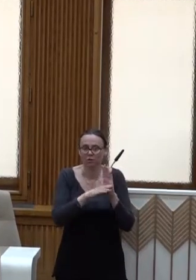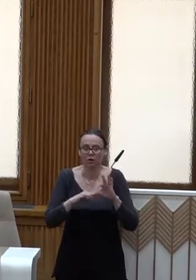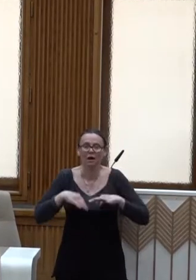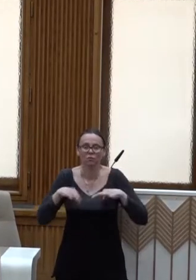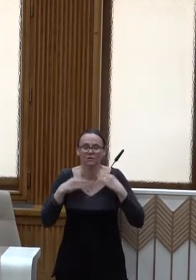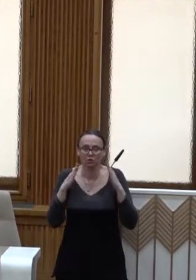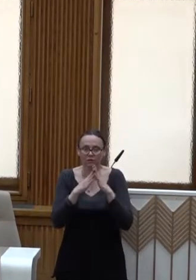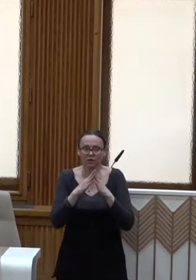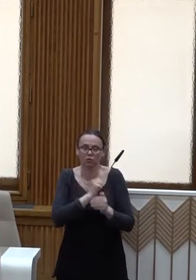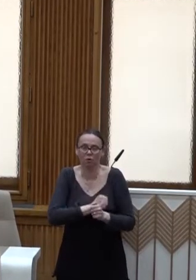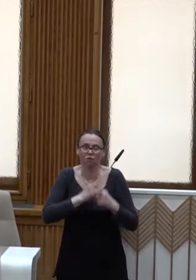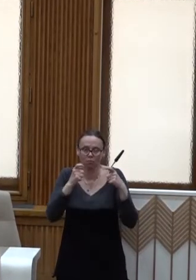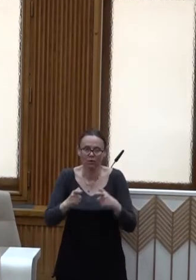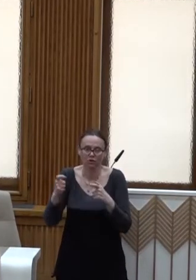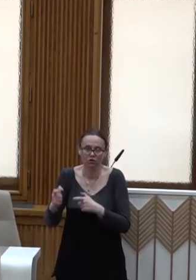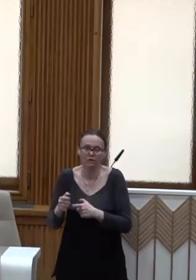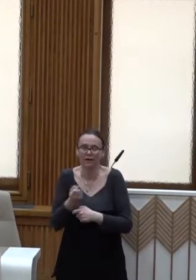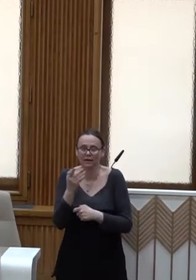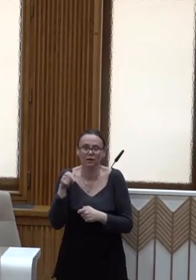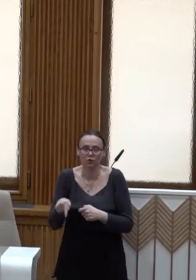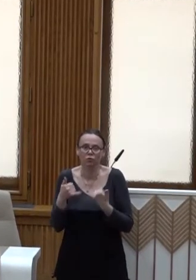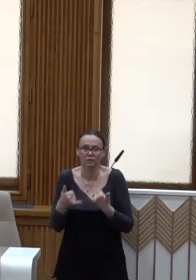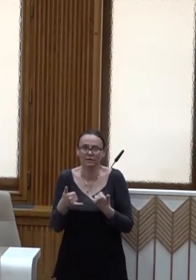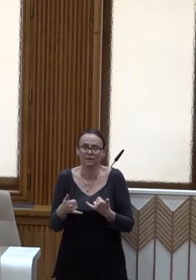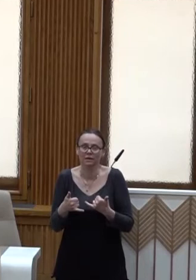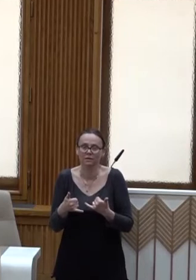zdravstvenih domovih in bolnišnicah, kjer pač to zdaj